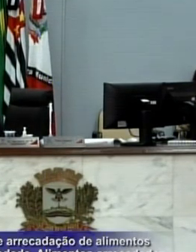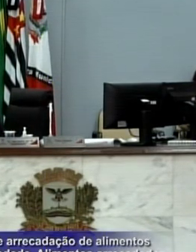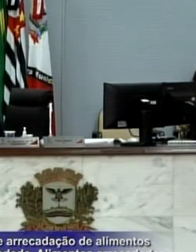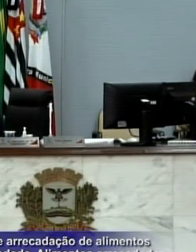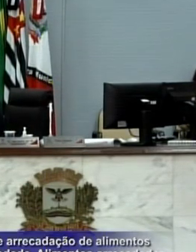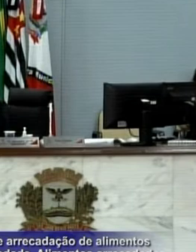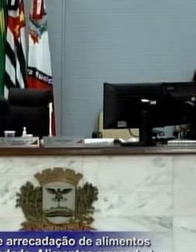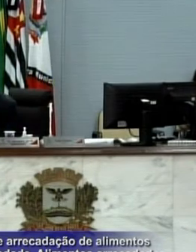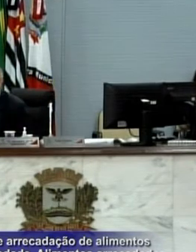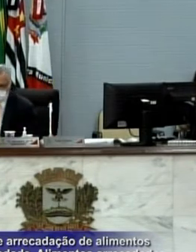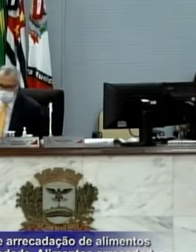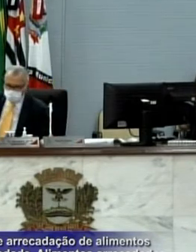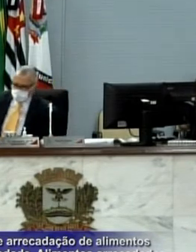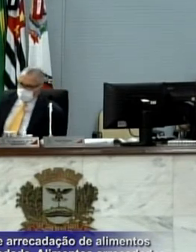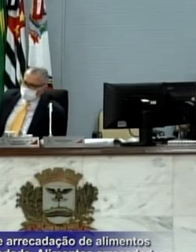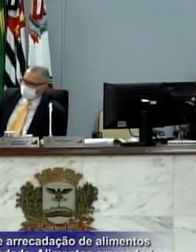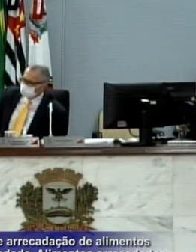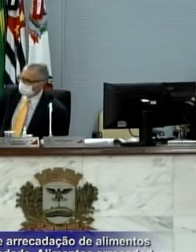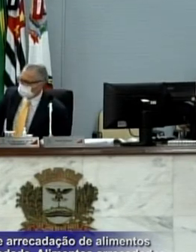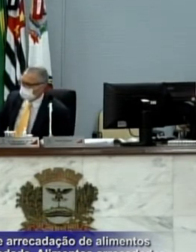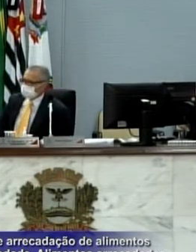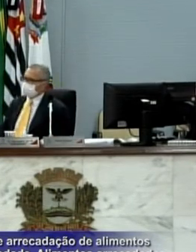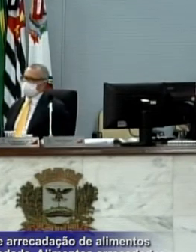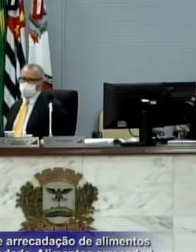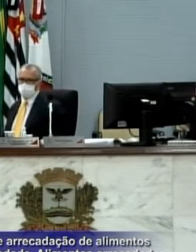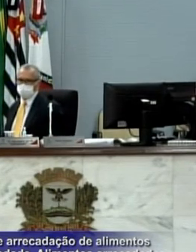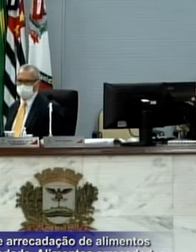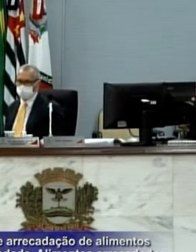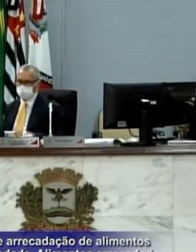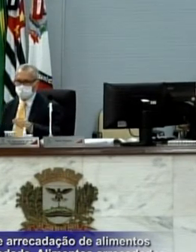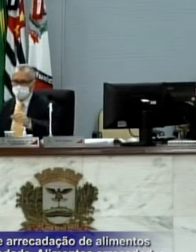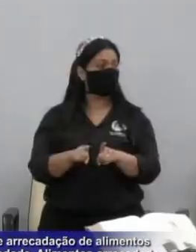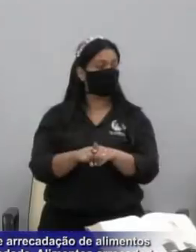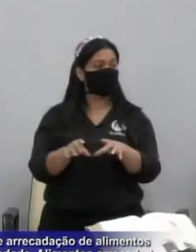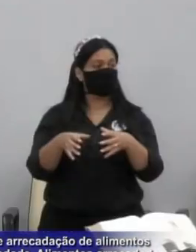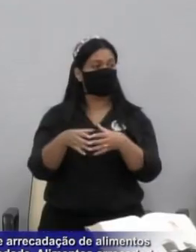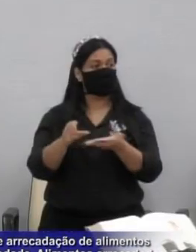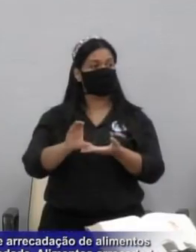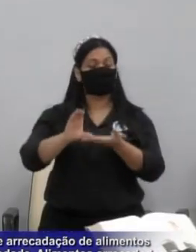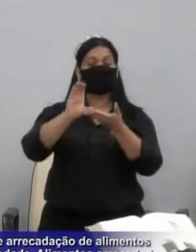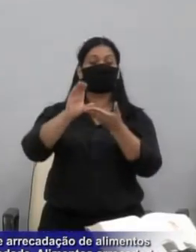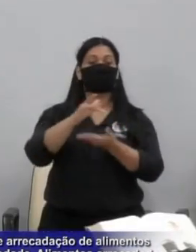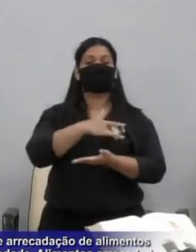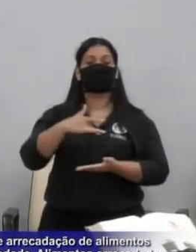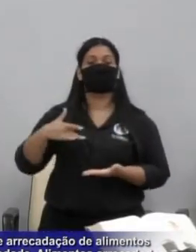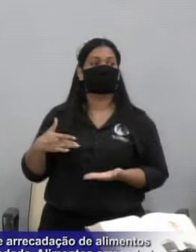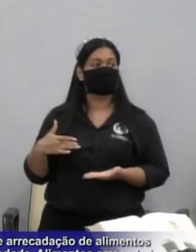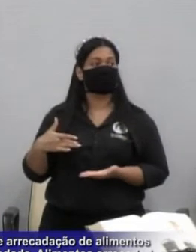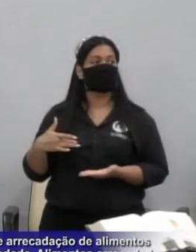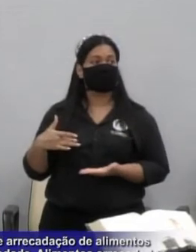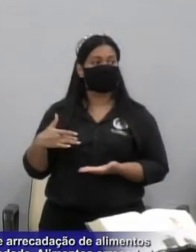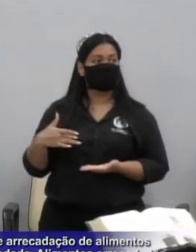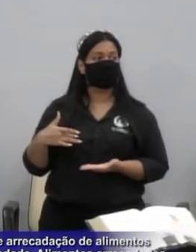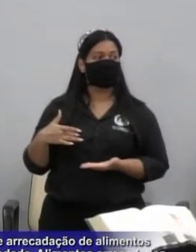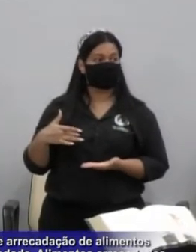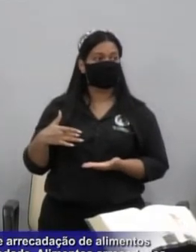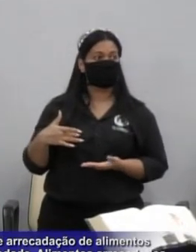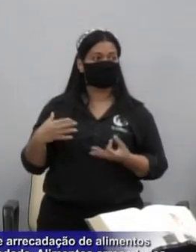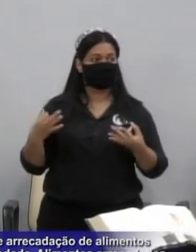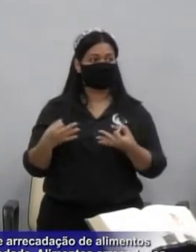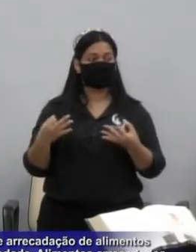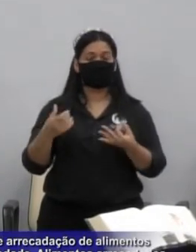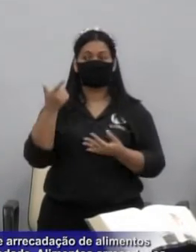muito importante o doutor Aldenes e a Comissão de Saúde ter acertado aí esse horário,